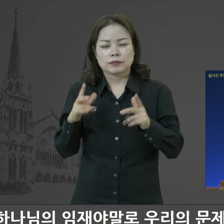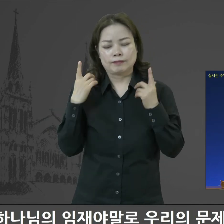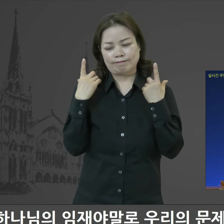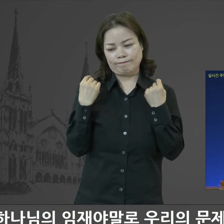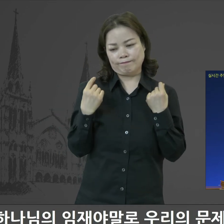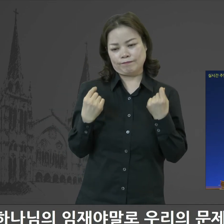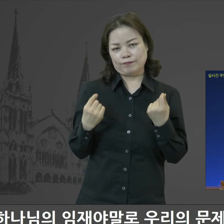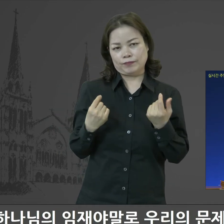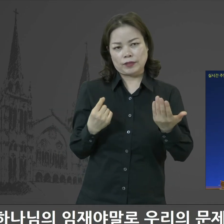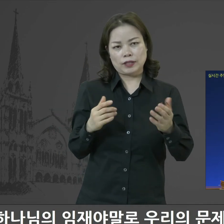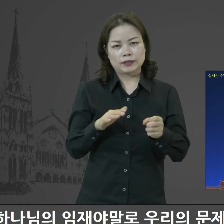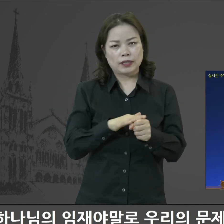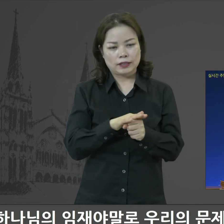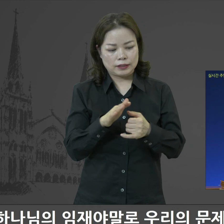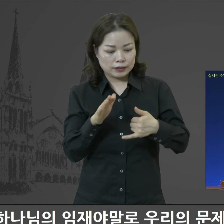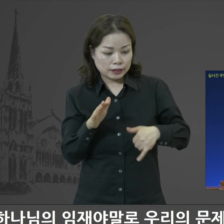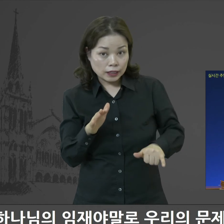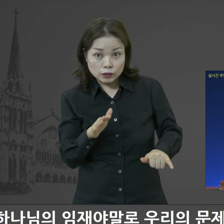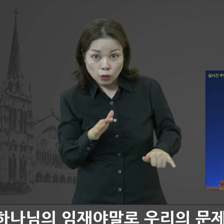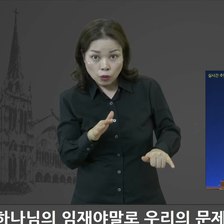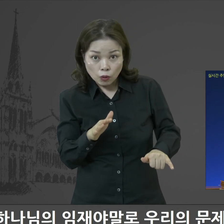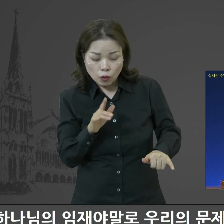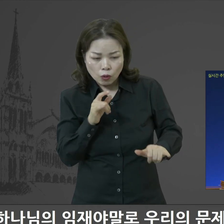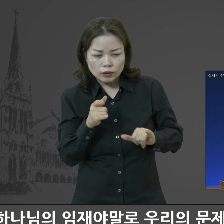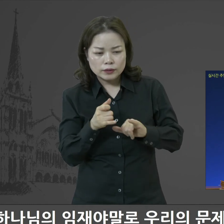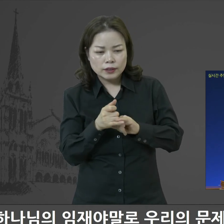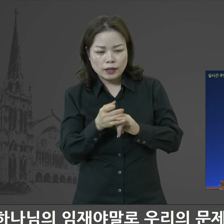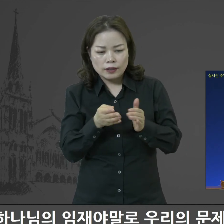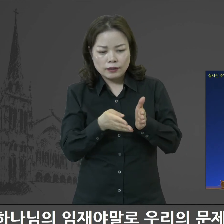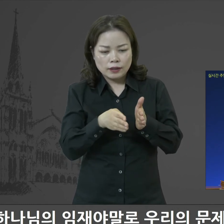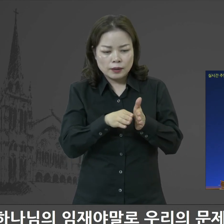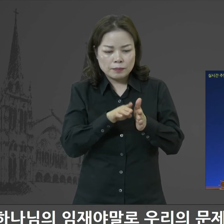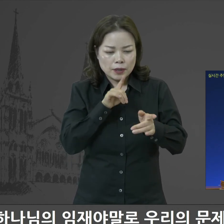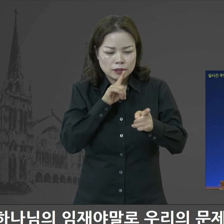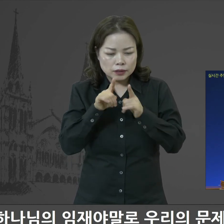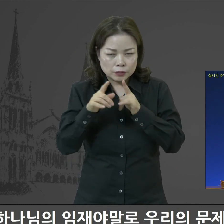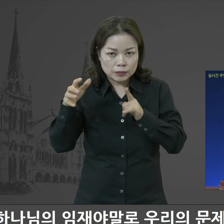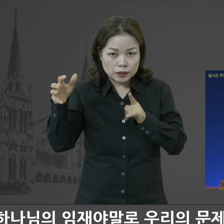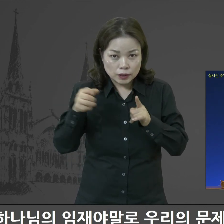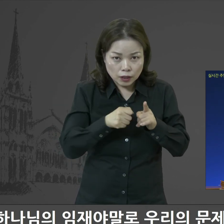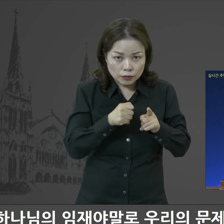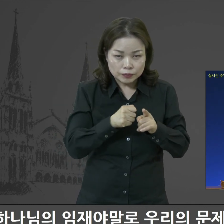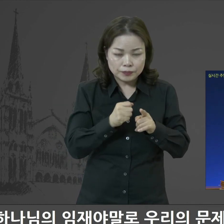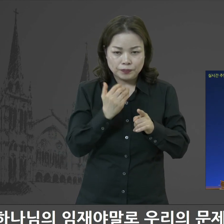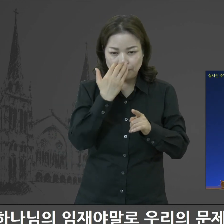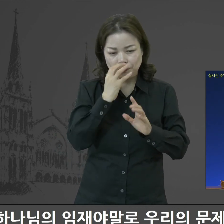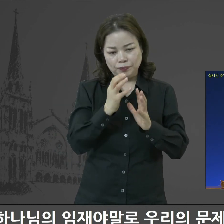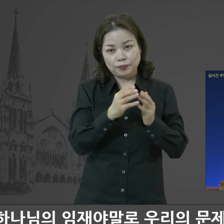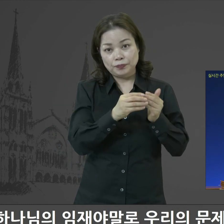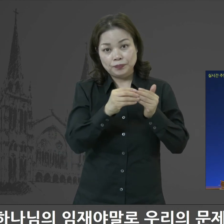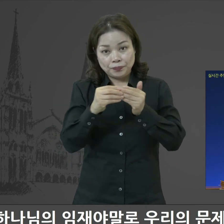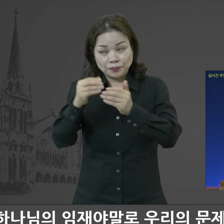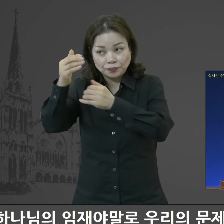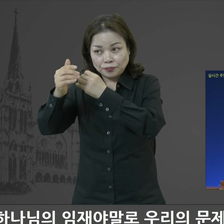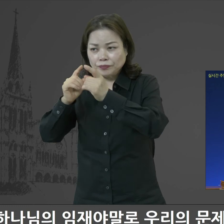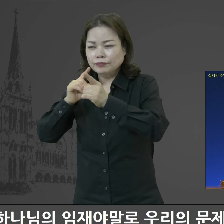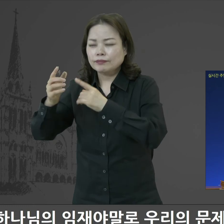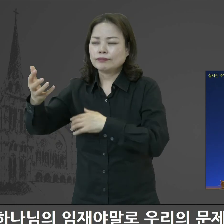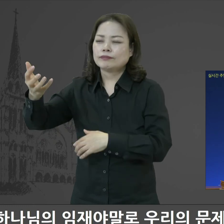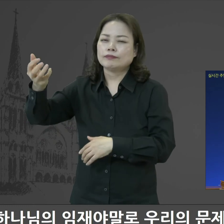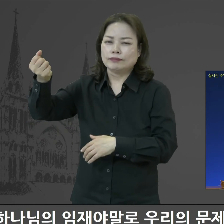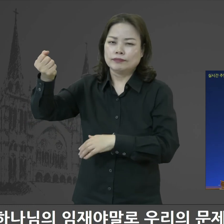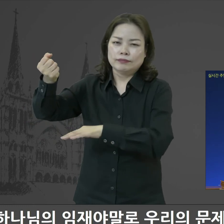여전히 당신의 사랑하는 자녀들을 언약궤인 말씀으로, 이스라엘 백성들을 인도하셨듯이 하나님의